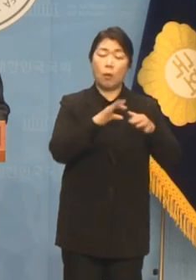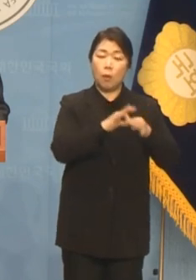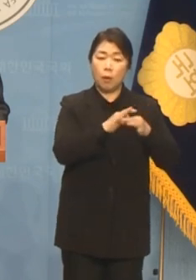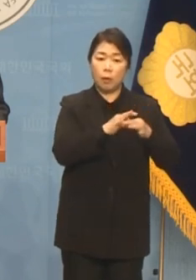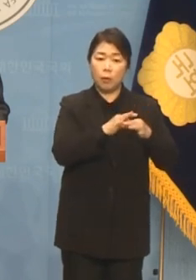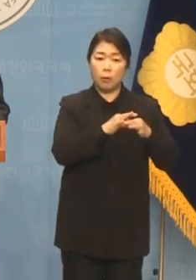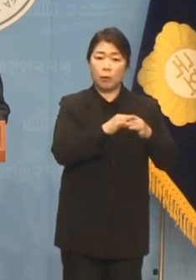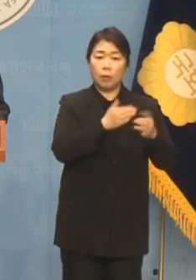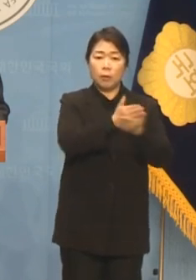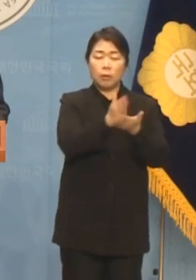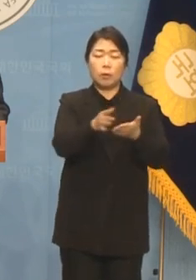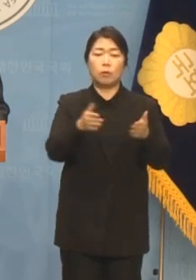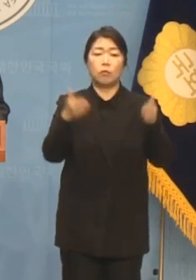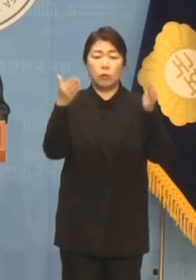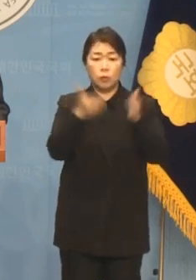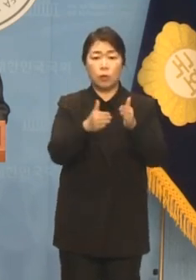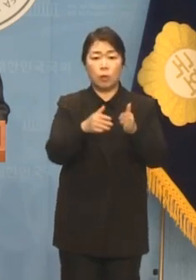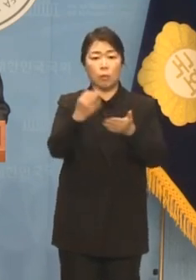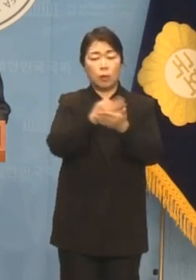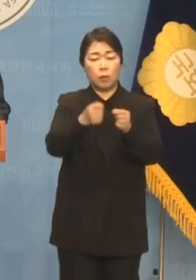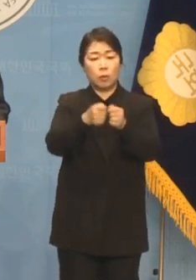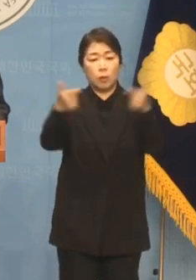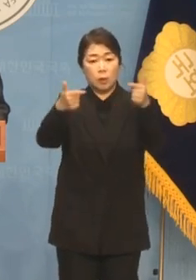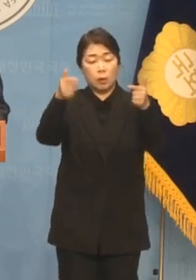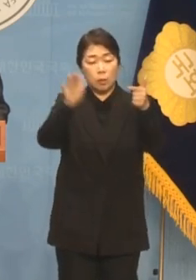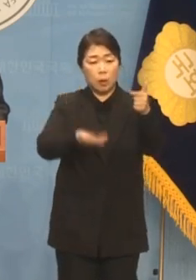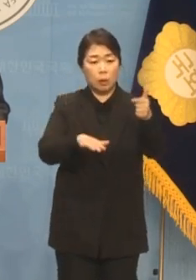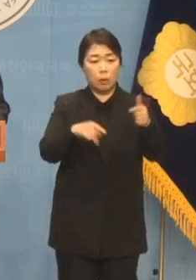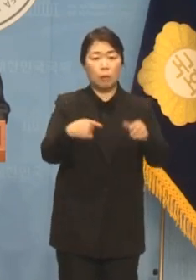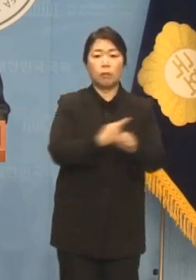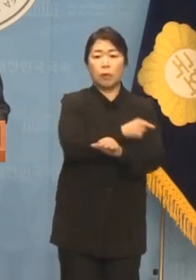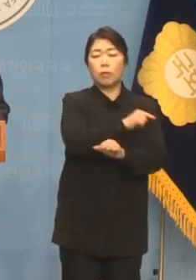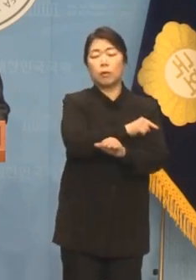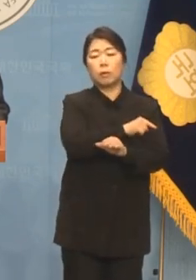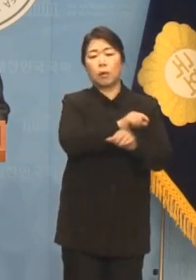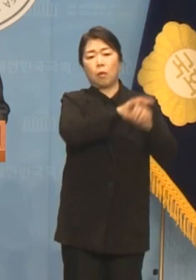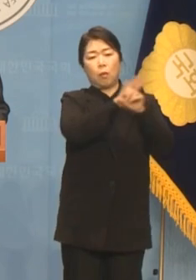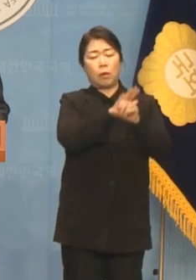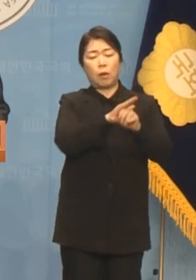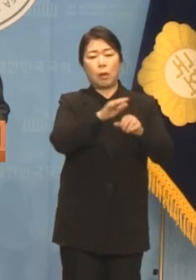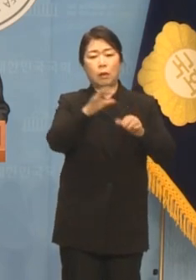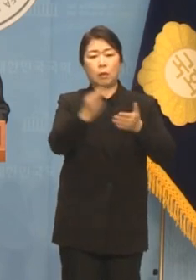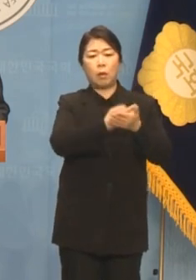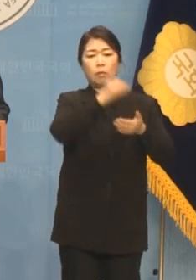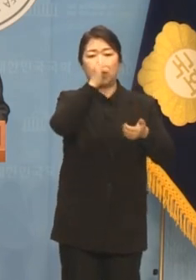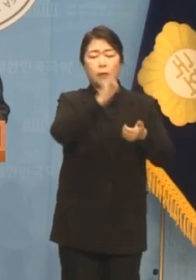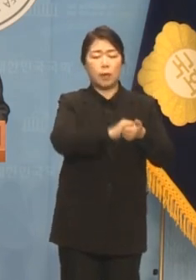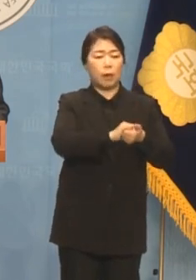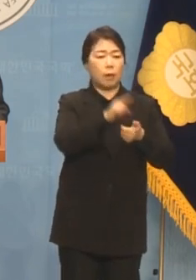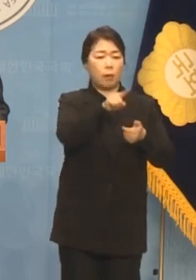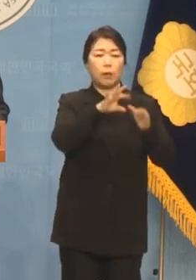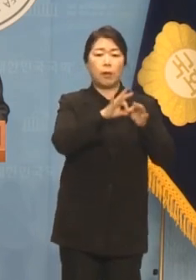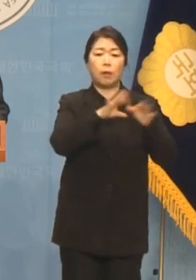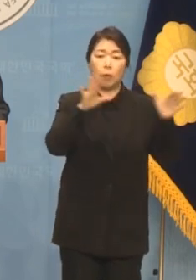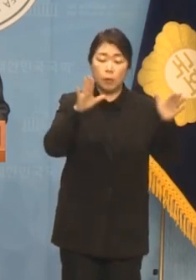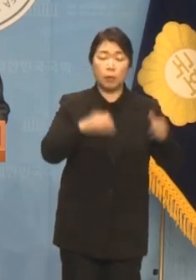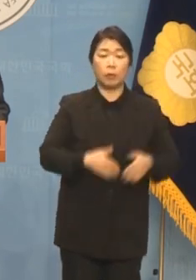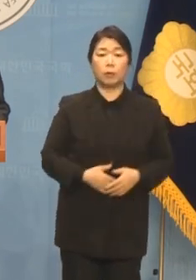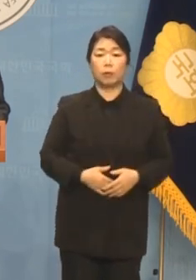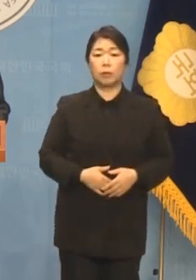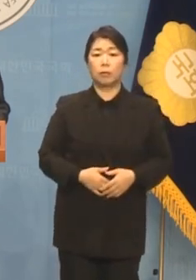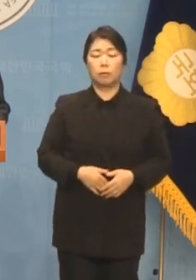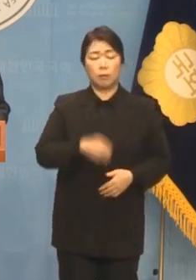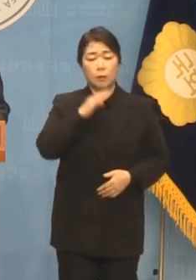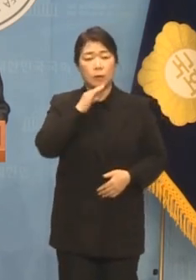업종 의지로 매출이 증가했습니다 이들 업종은 코로나 영업 제한을 받지도 하는 업종들로